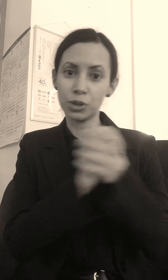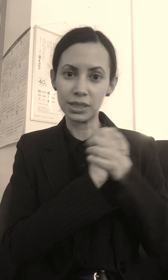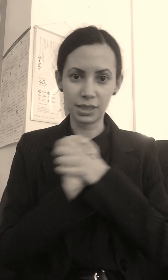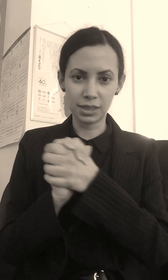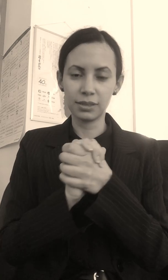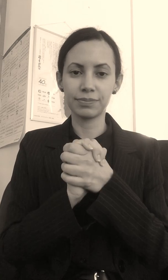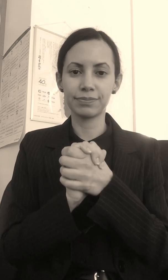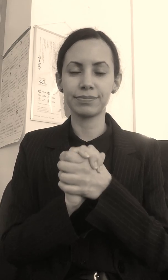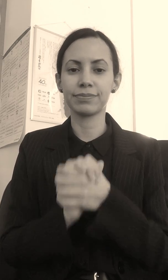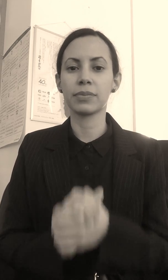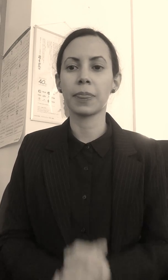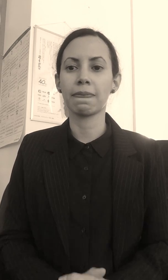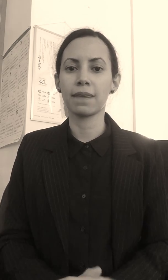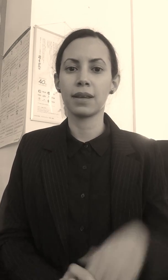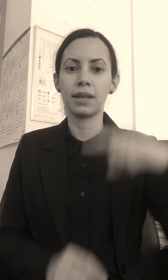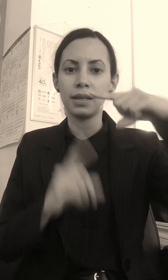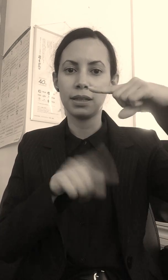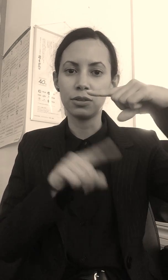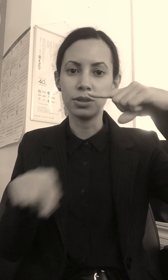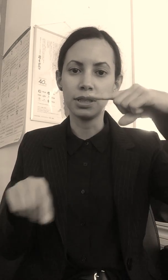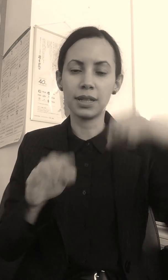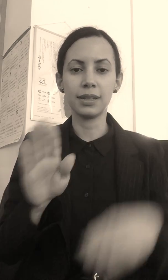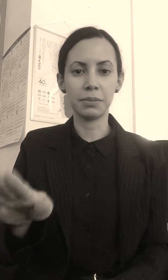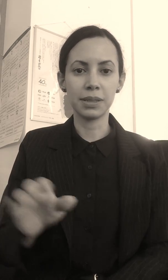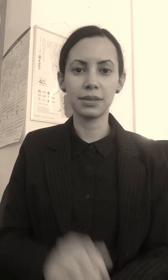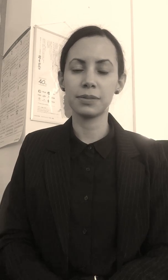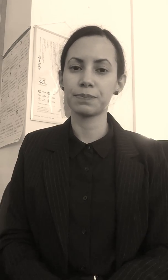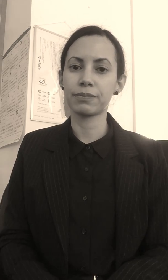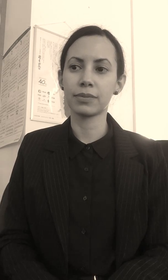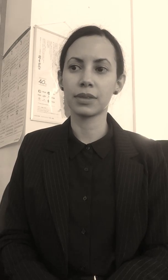友達一人がいます。